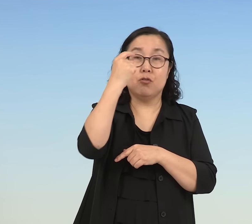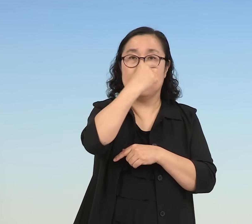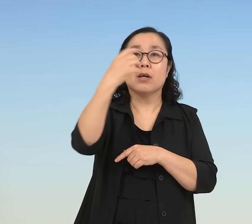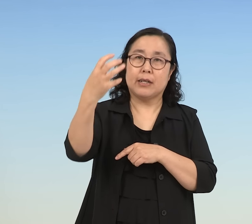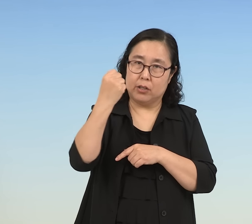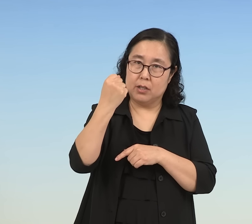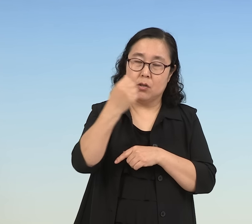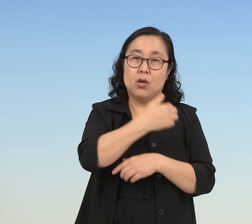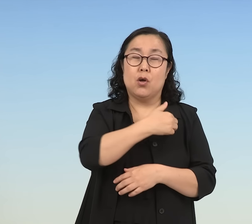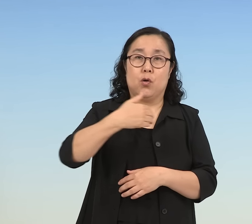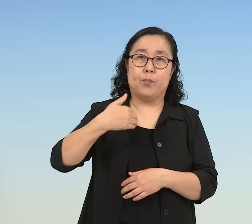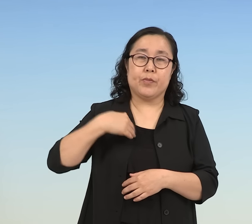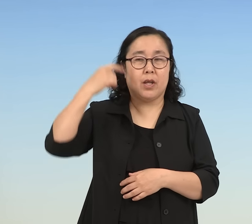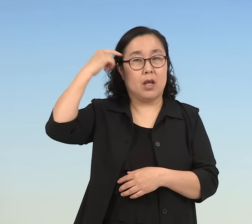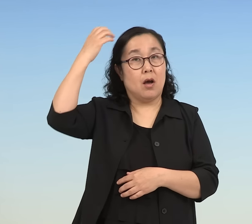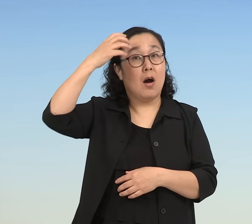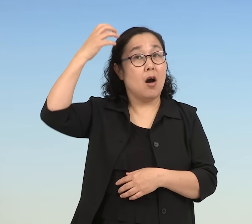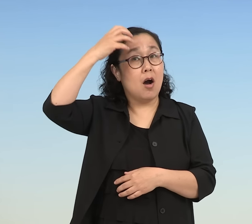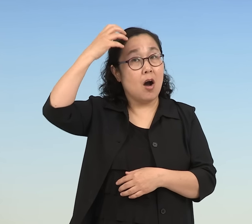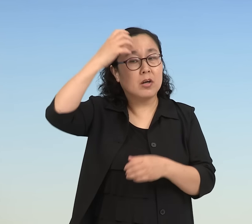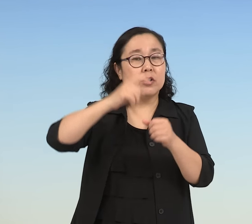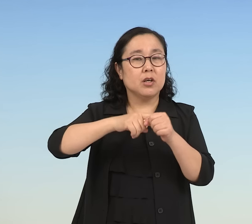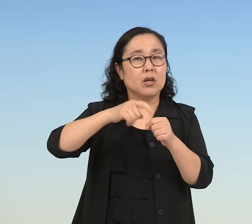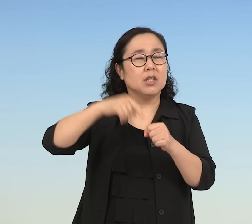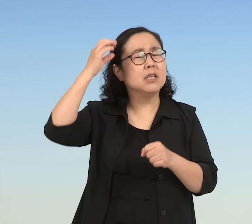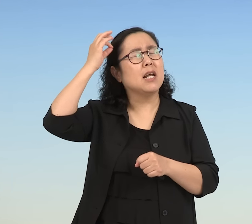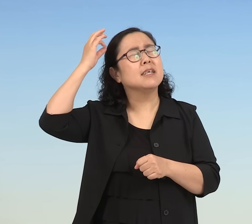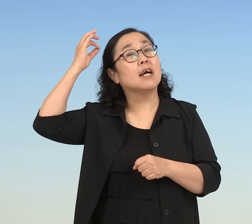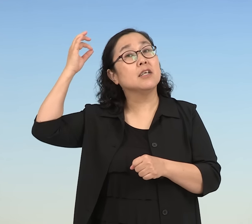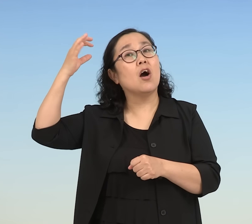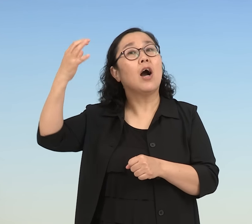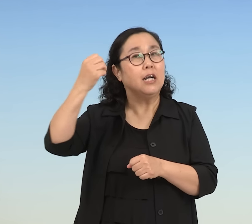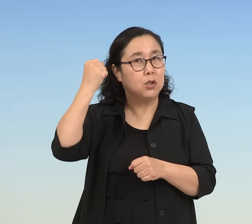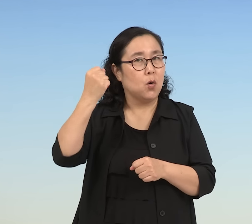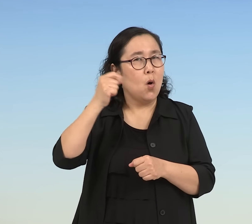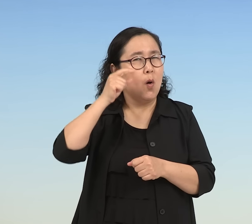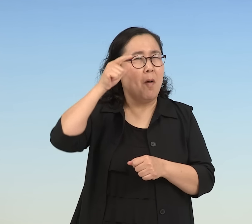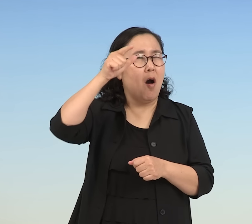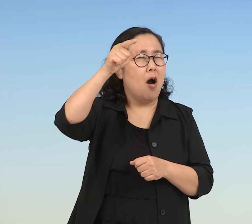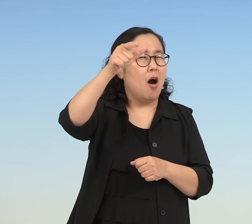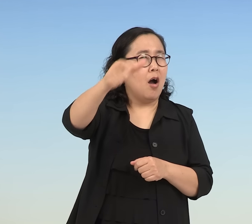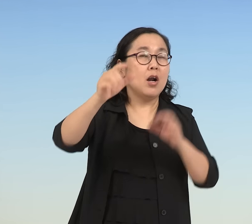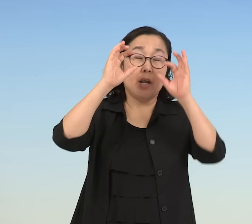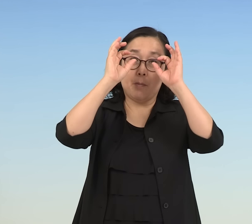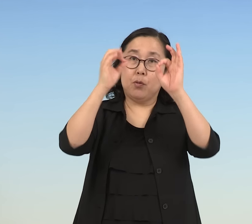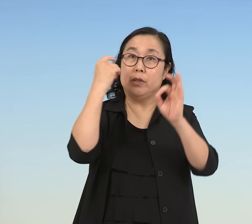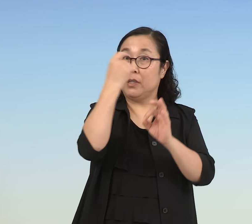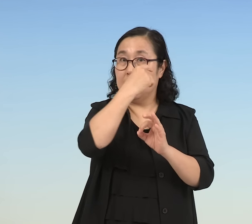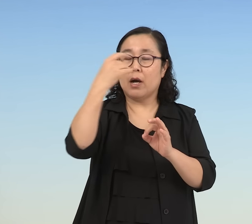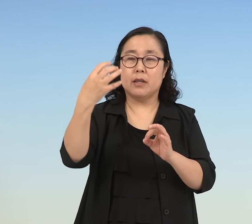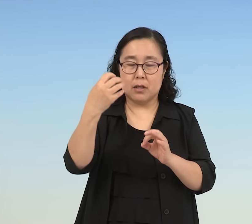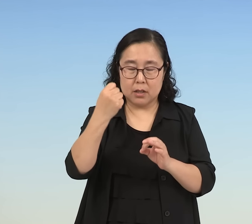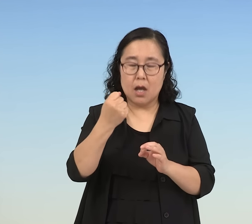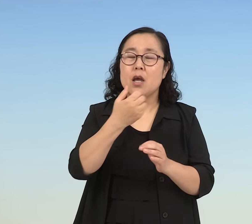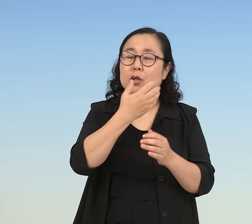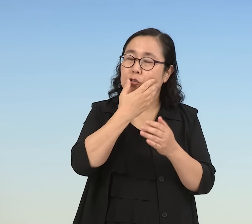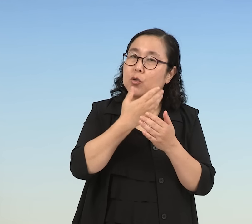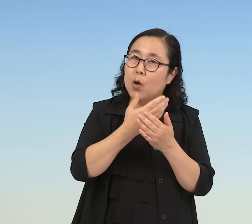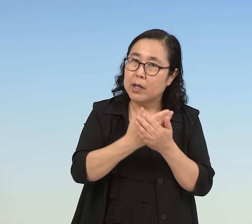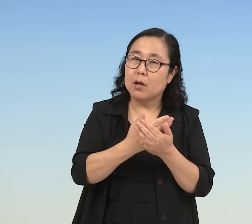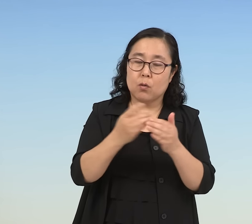얼마나 여유롭게 영적인 상상력을 가지고 그렇게 멀리 내다보는 시선을 갖는 게 필요하다. 제가 이제 그런